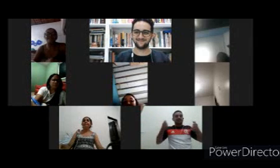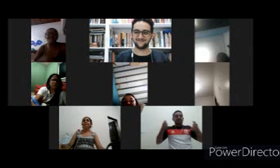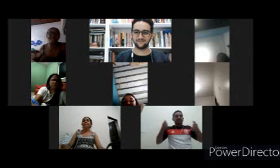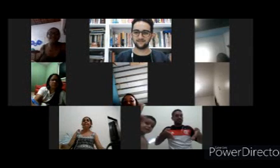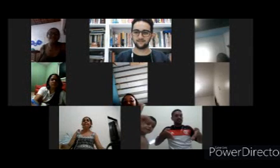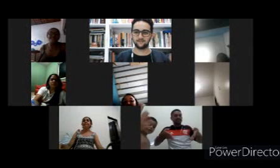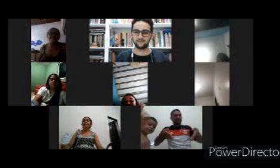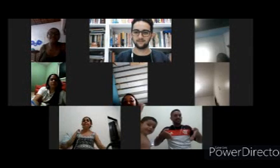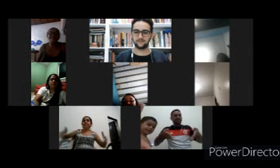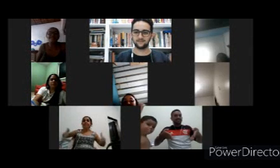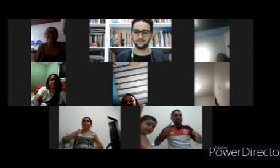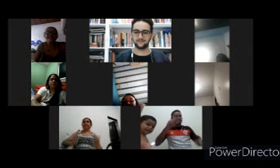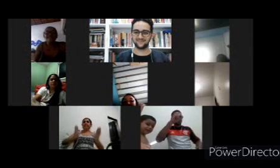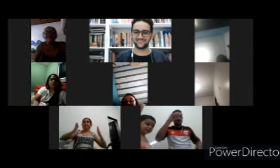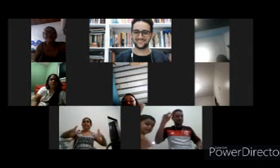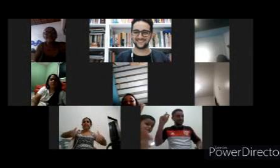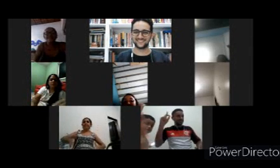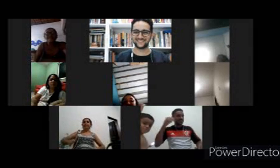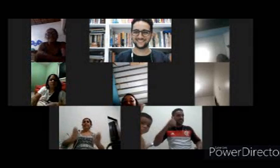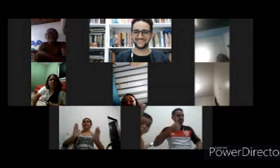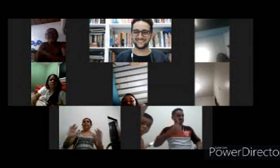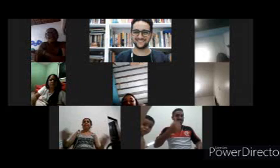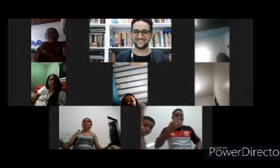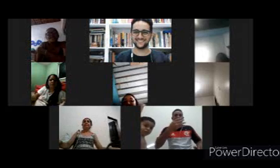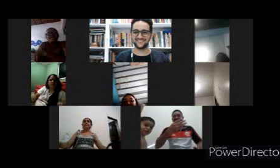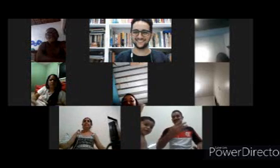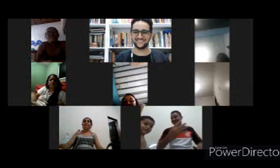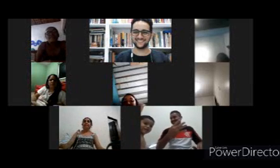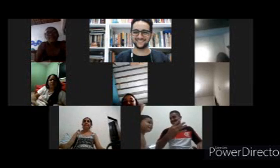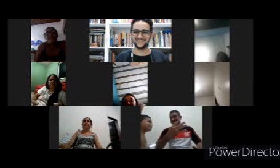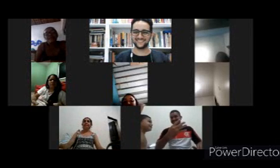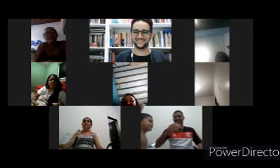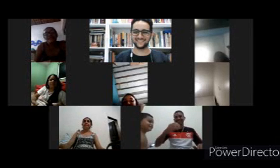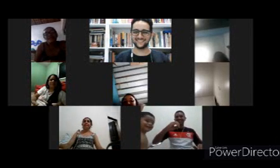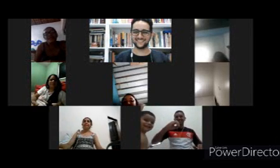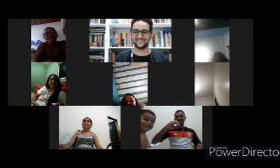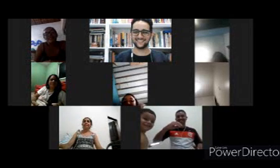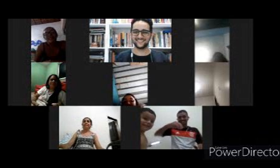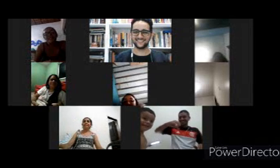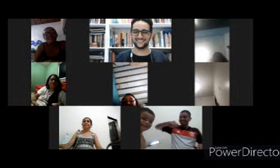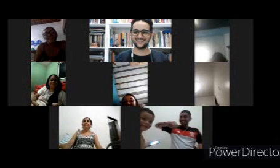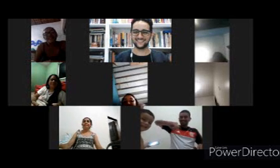Nasci no dia 14 do